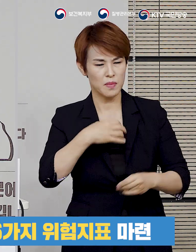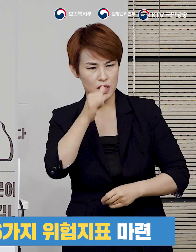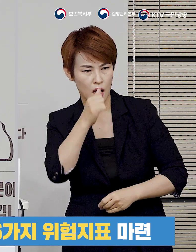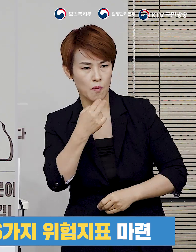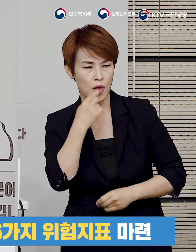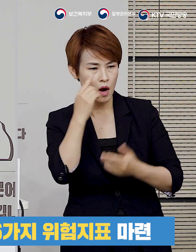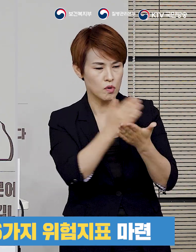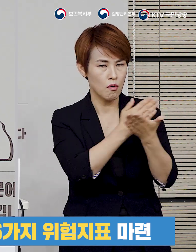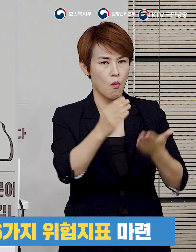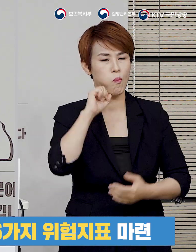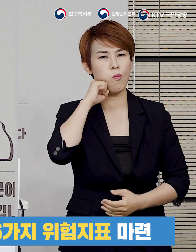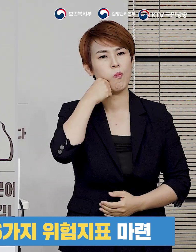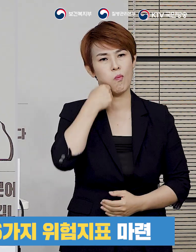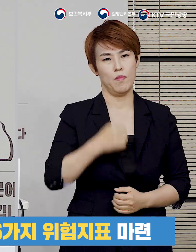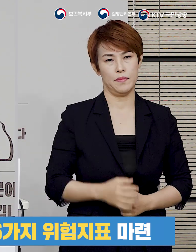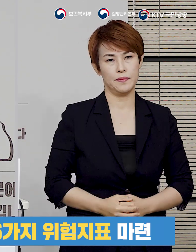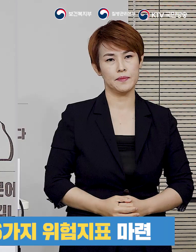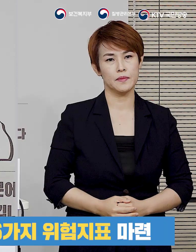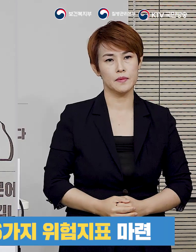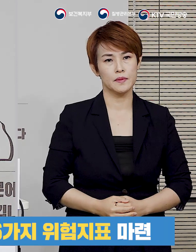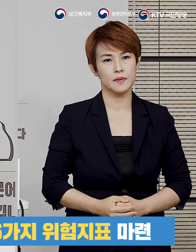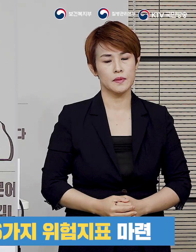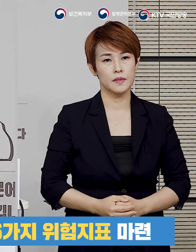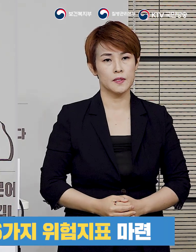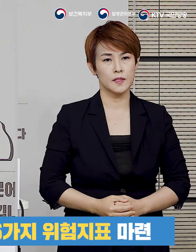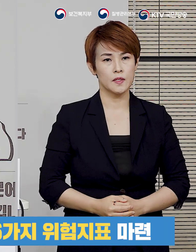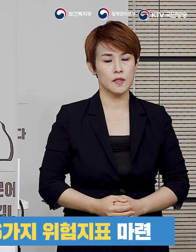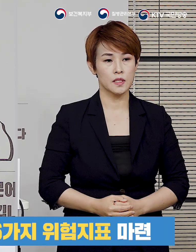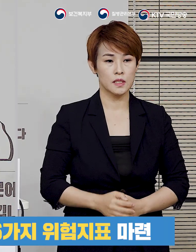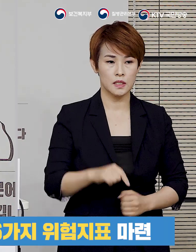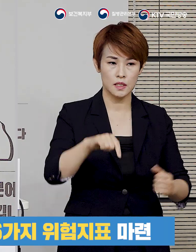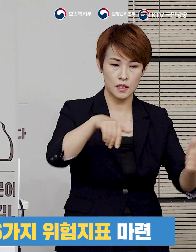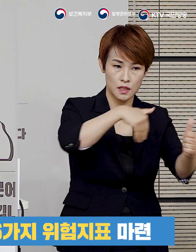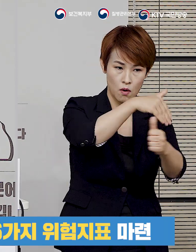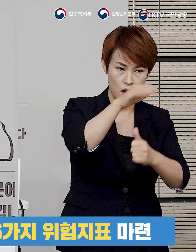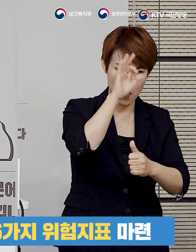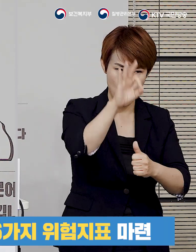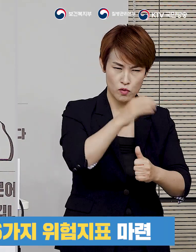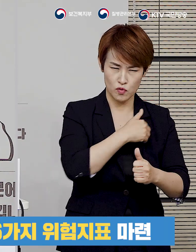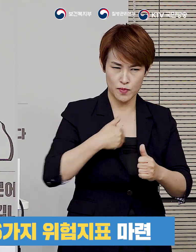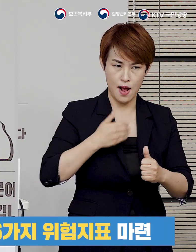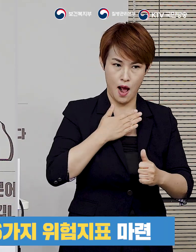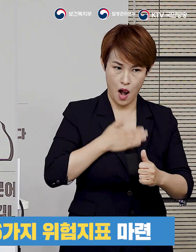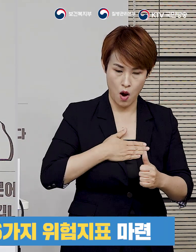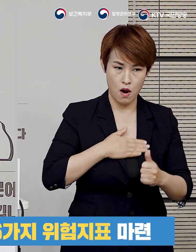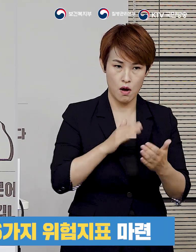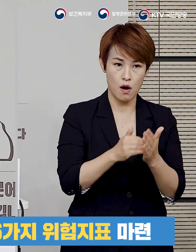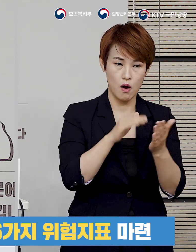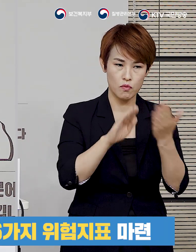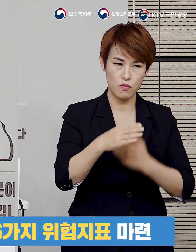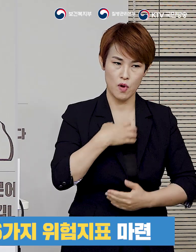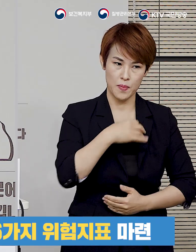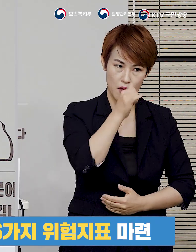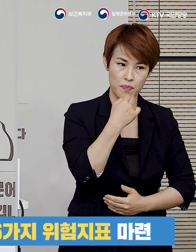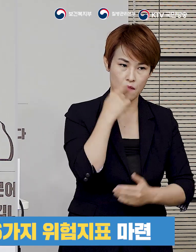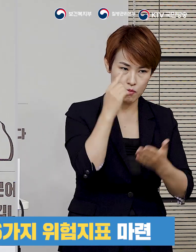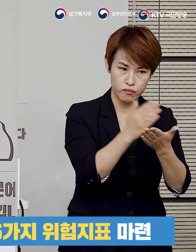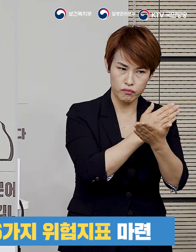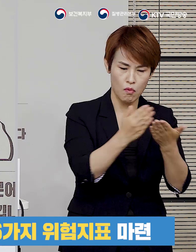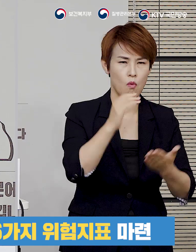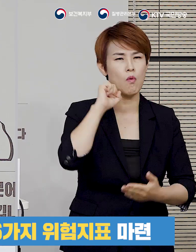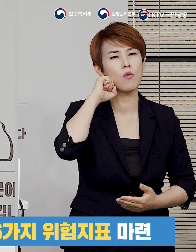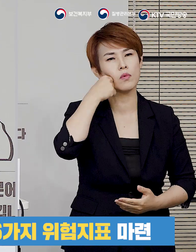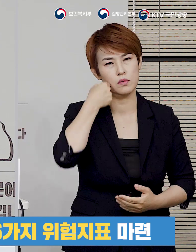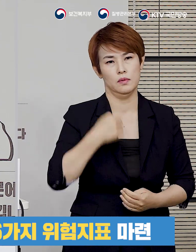어려웠고, 실제로 또 이 현장을 그 충분히 알고 평가하는 것도 어려웠습니다. 그래서